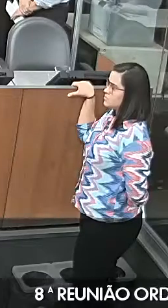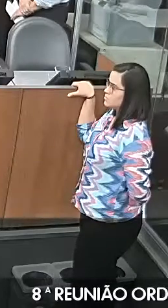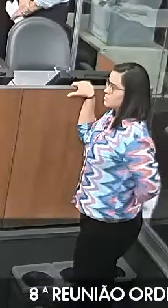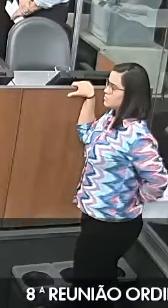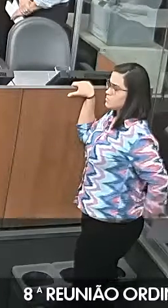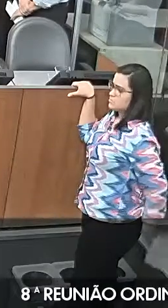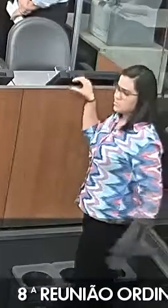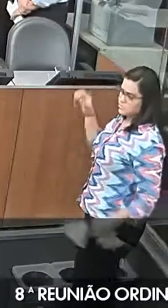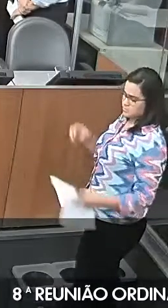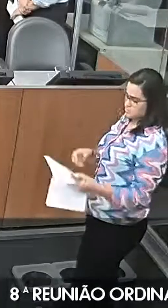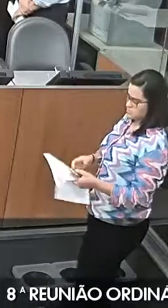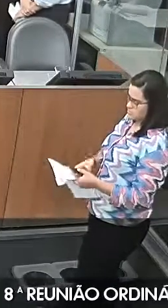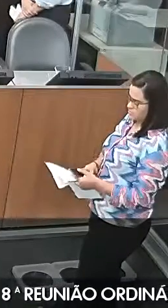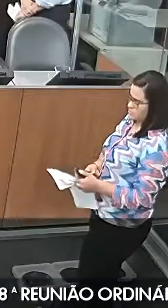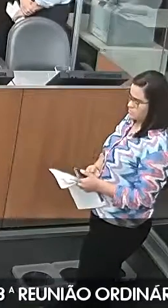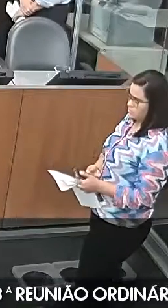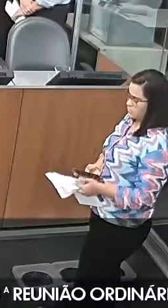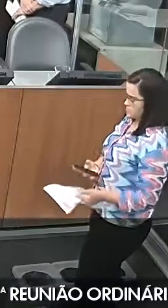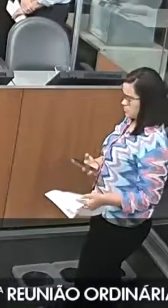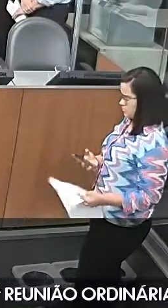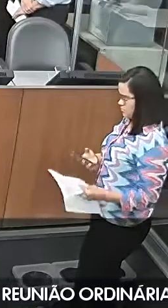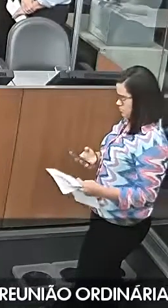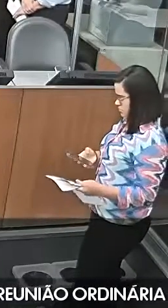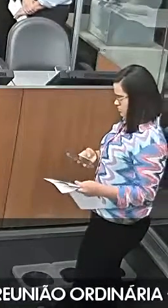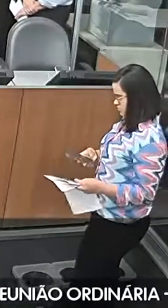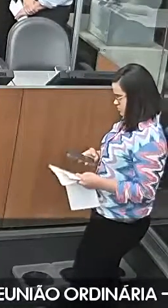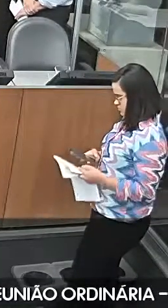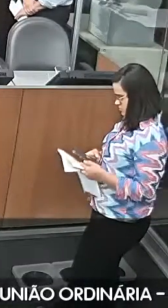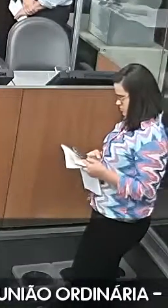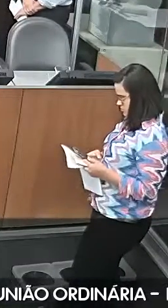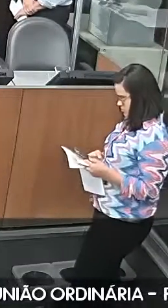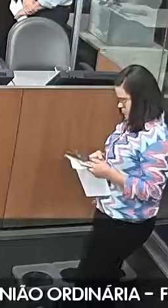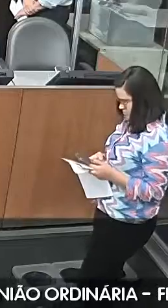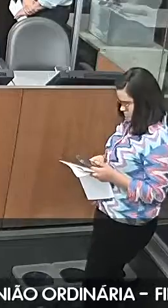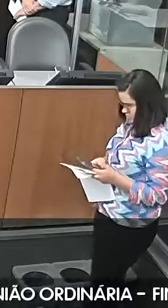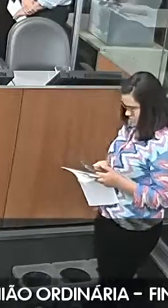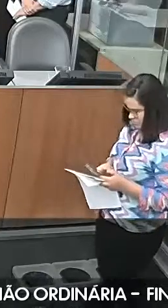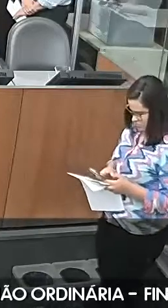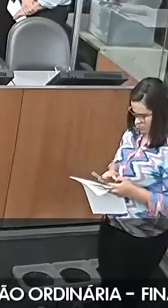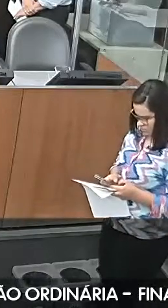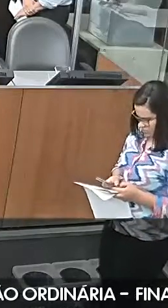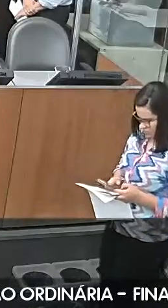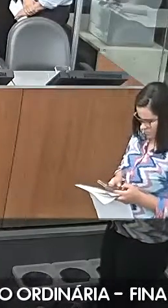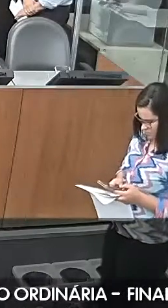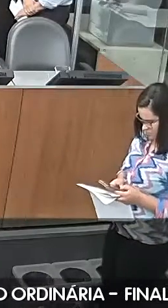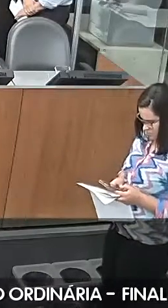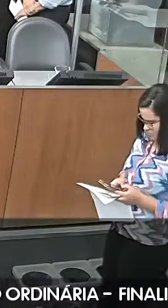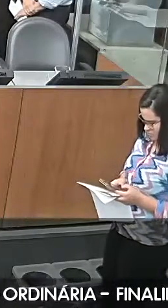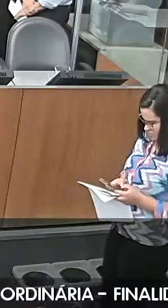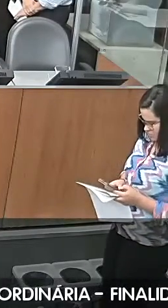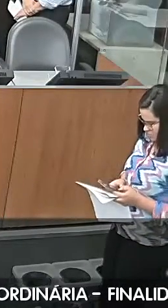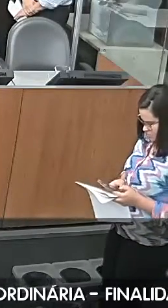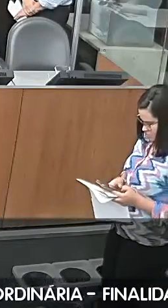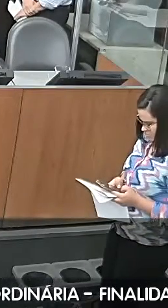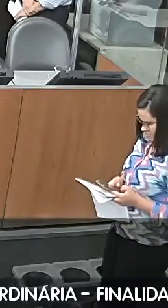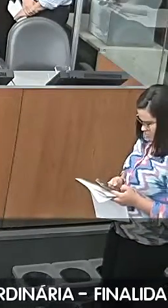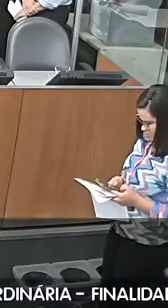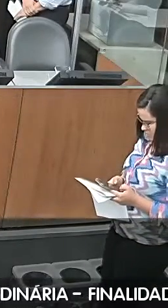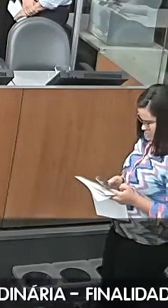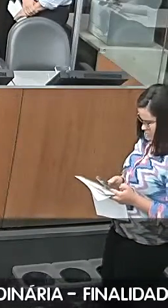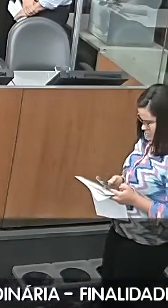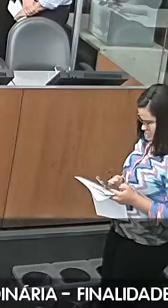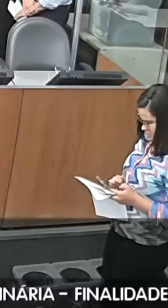Comissão de Participação Popular, o deputado que é subscreve requer nos termos do artigo 103, parágrafo 3º, a linha D do Regimento Interno, que seja formulada